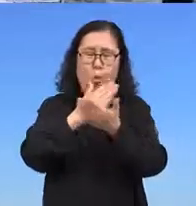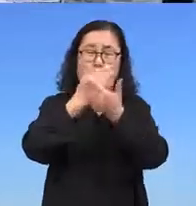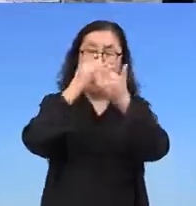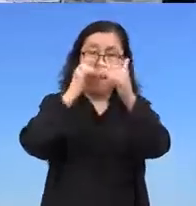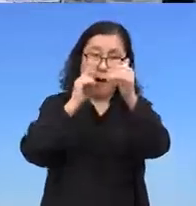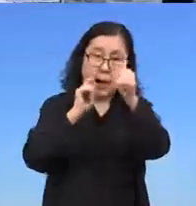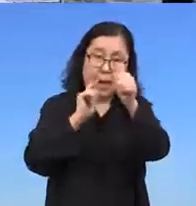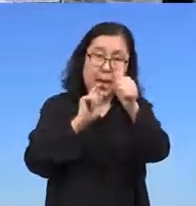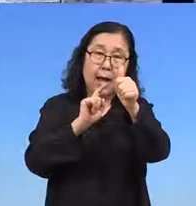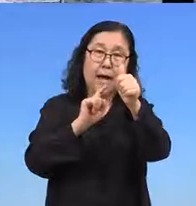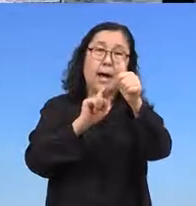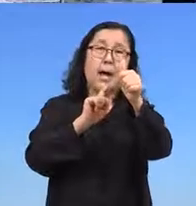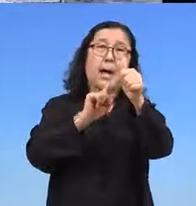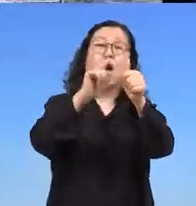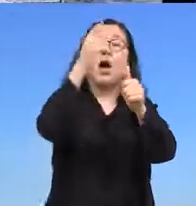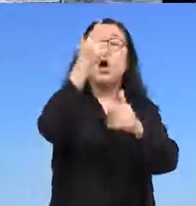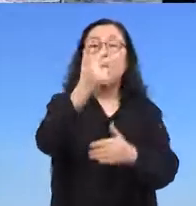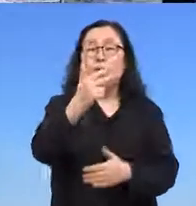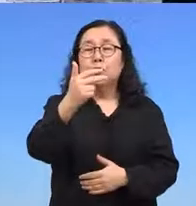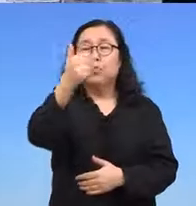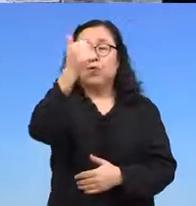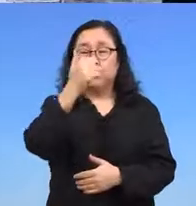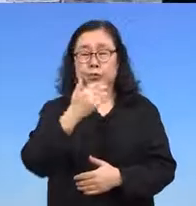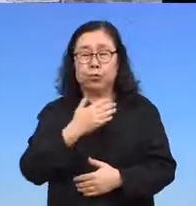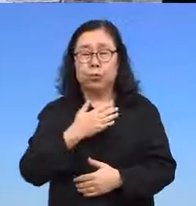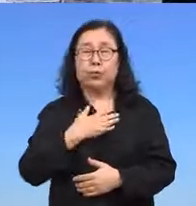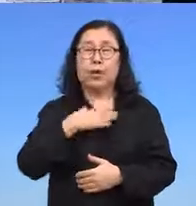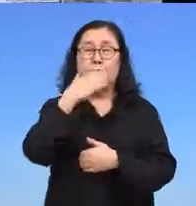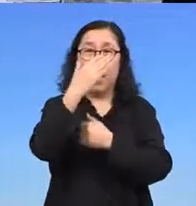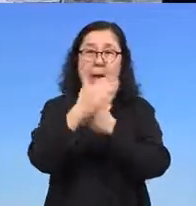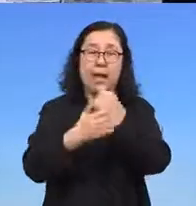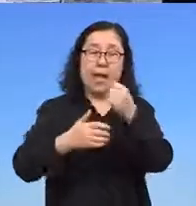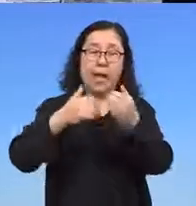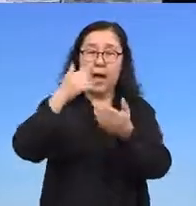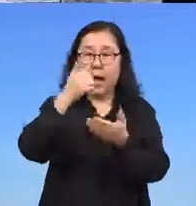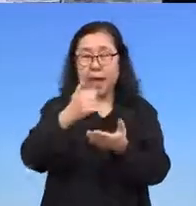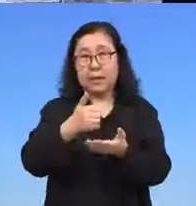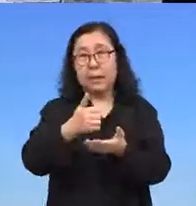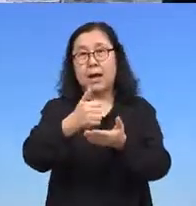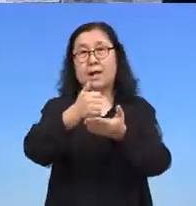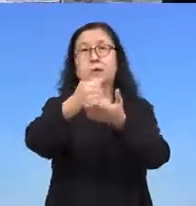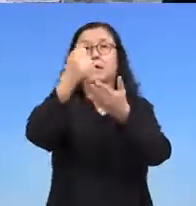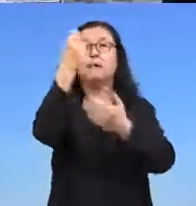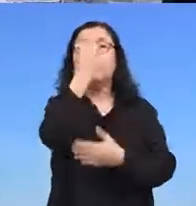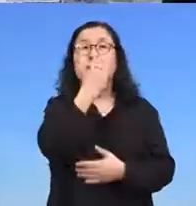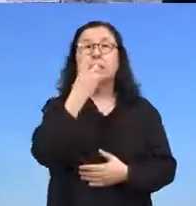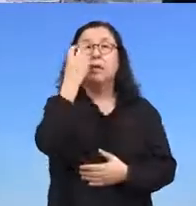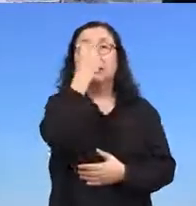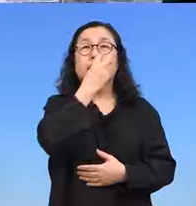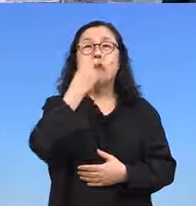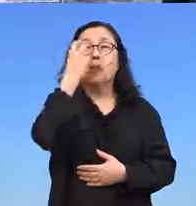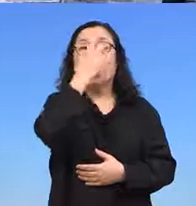오늘 현재, 오늘 이 시간 주 나의 하나님이 지켜주시네.